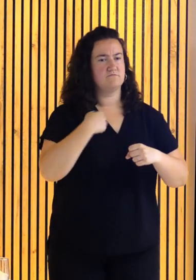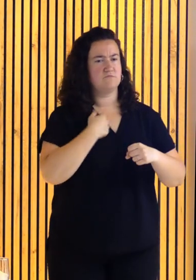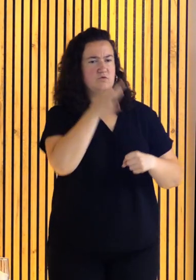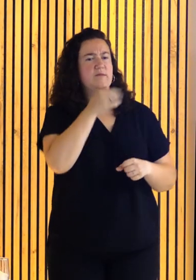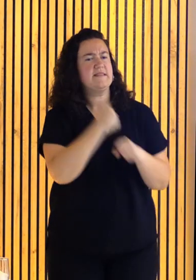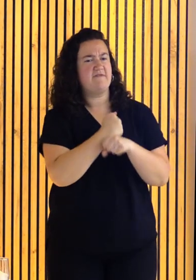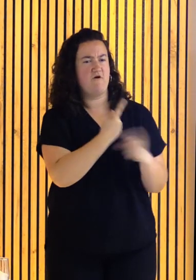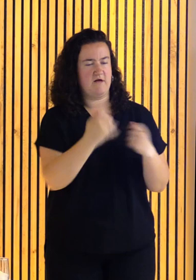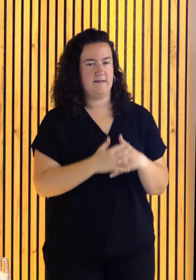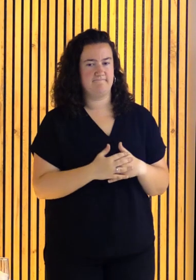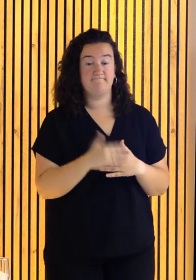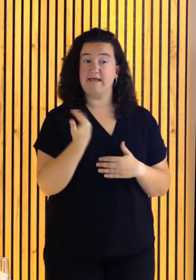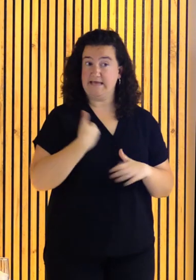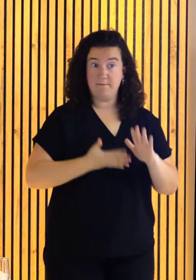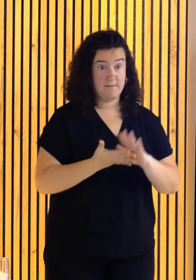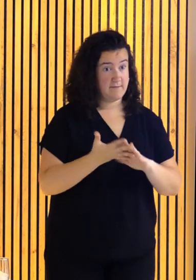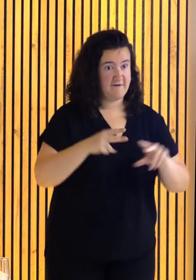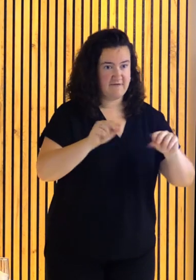Eta bueno, ja, amaitzeko,